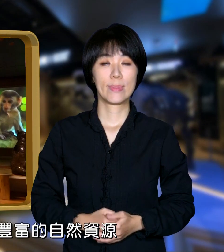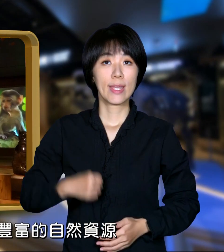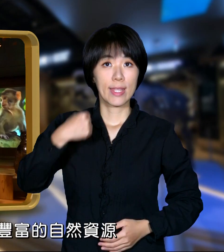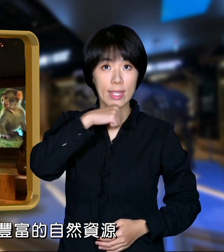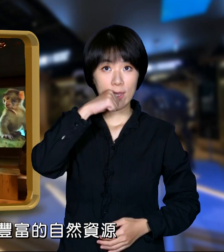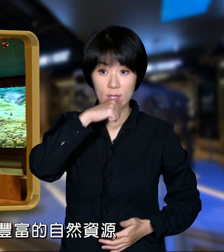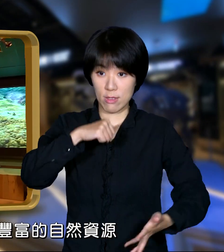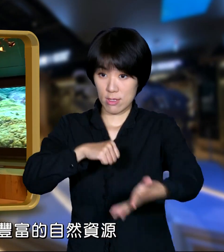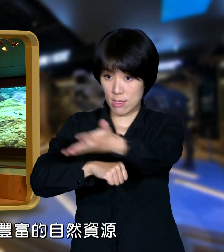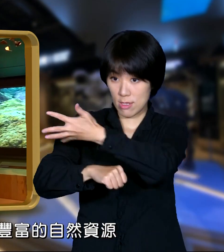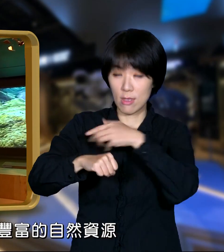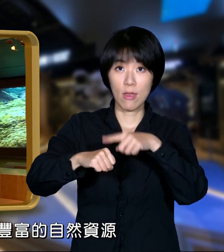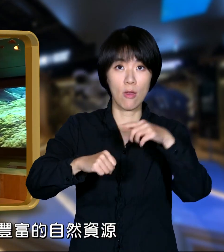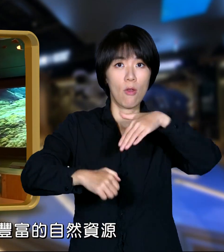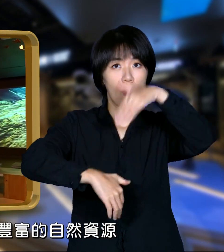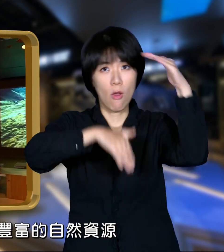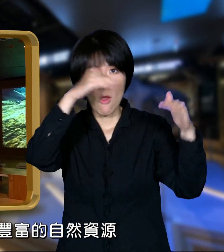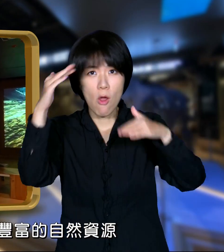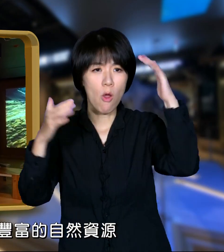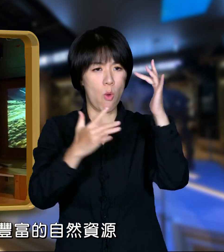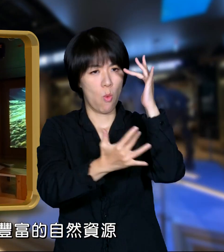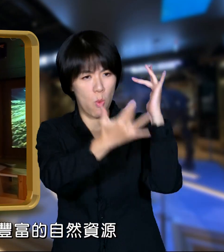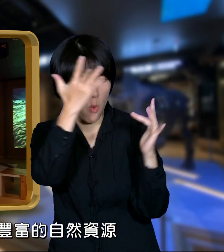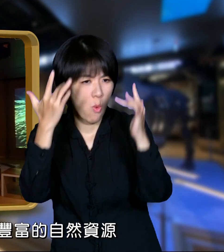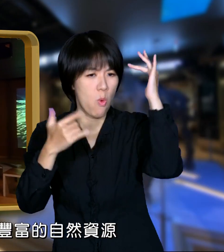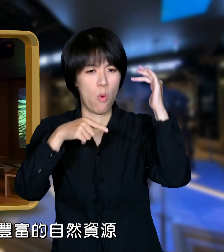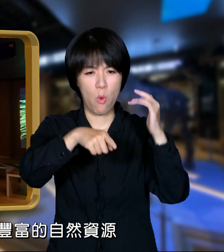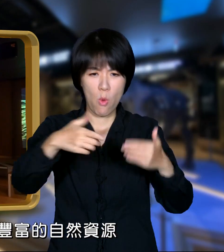台湾除了有丰富的自然资源，